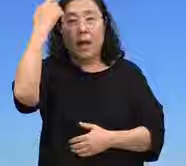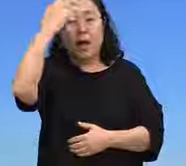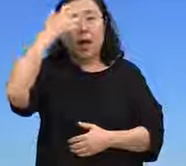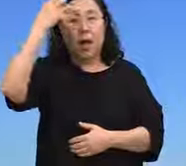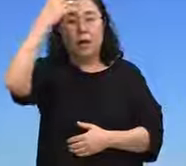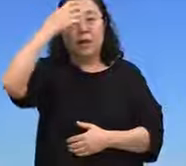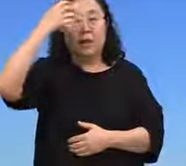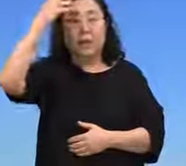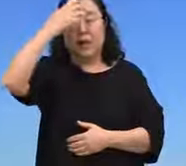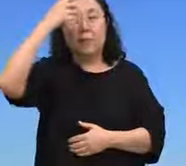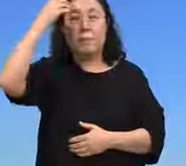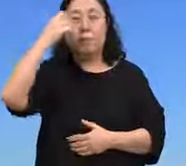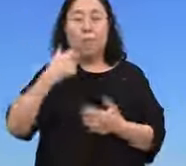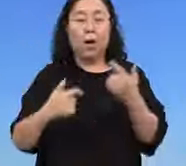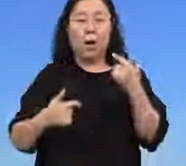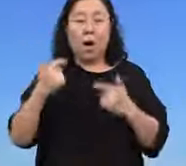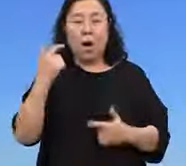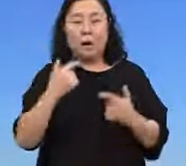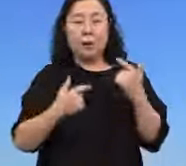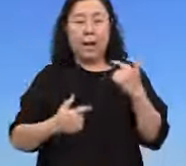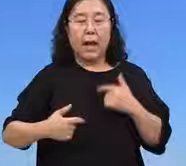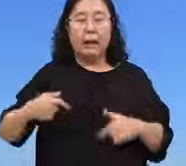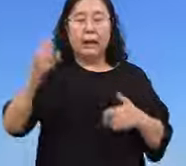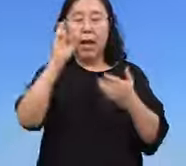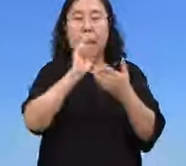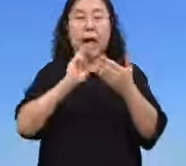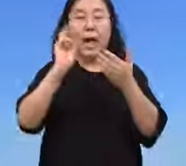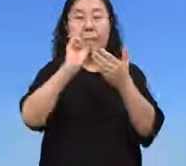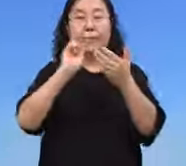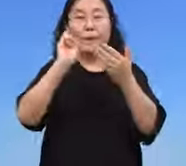내 영 기뻐 찬양합니다.